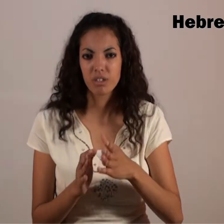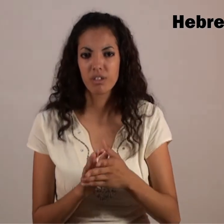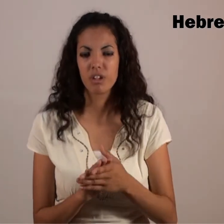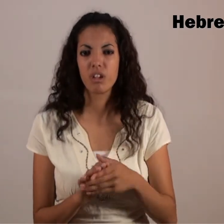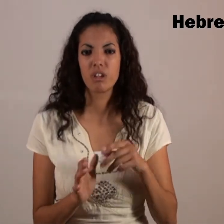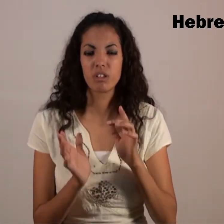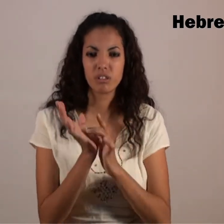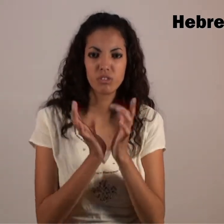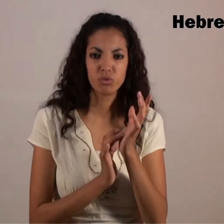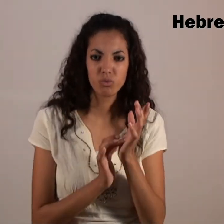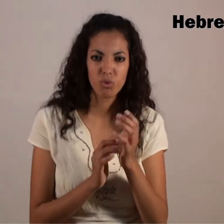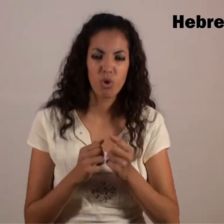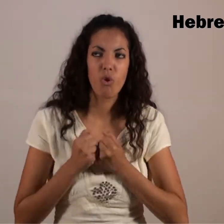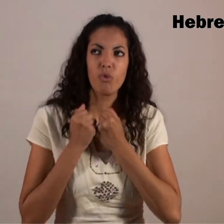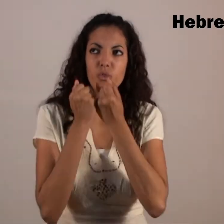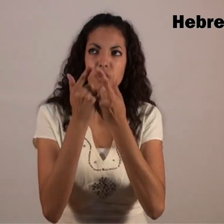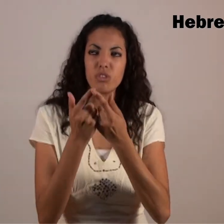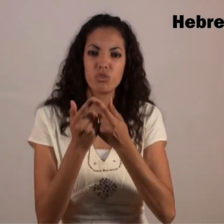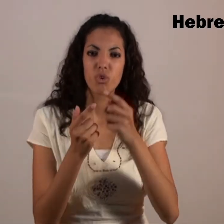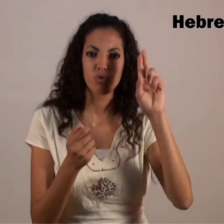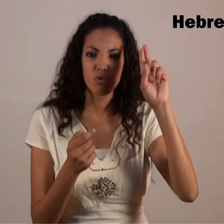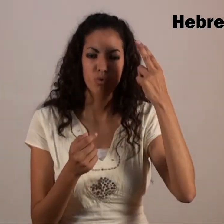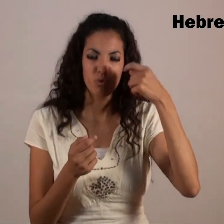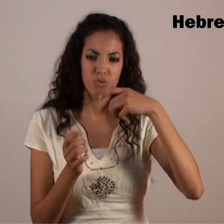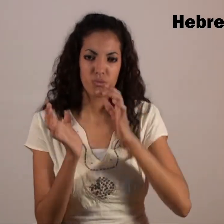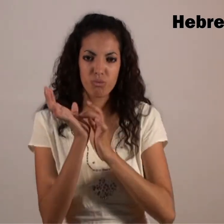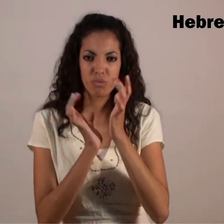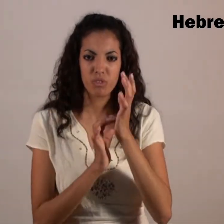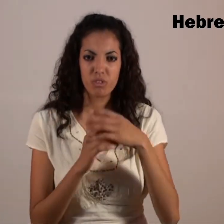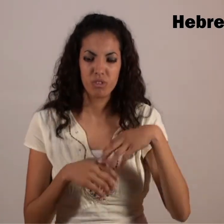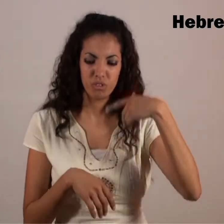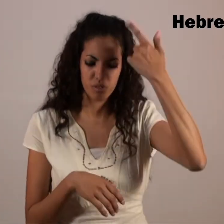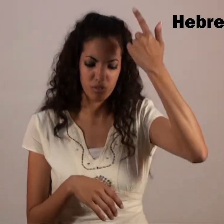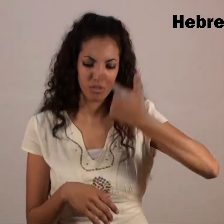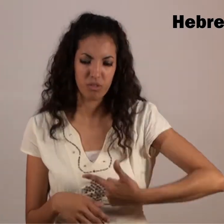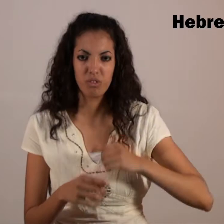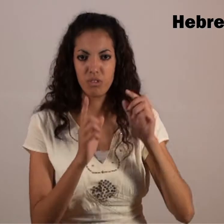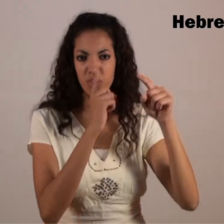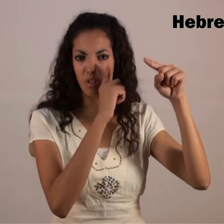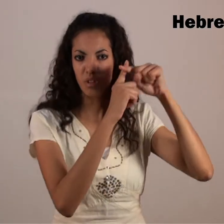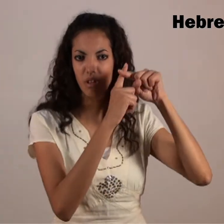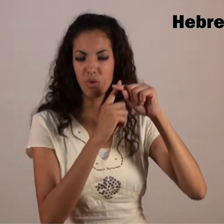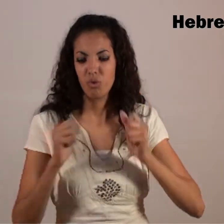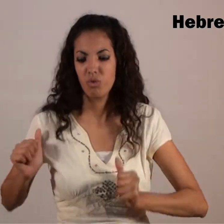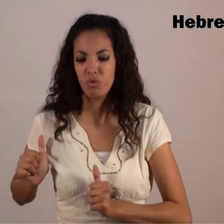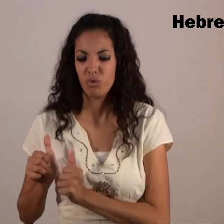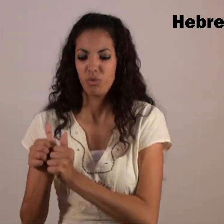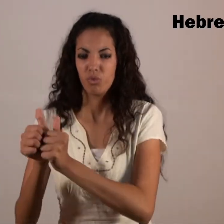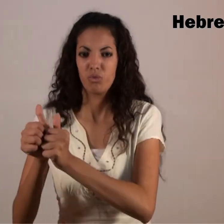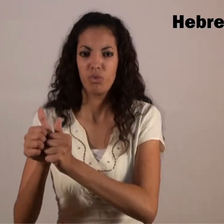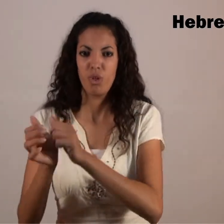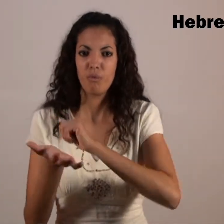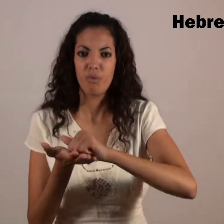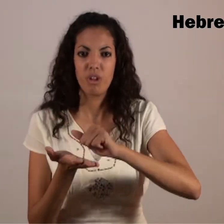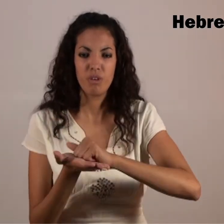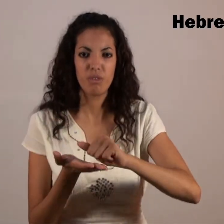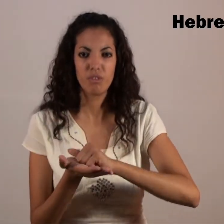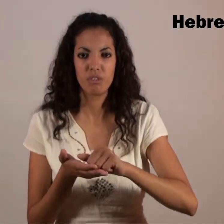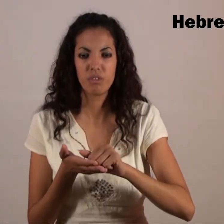solo sacrificio por los pecados, se ha sentado a la diestra de Dios, de ahí en adelante esperando hasta que sus enemigos